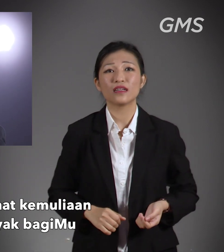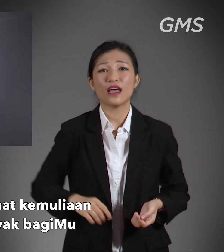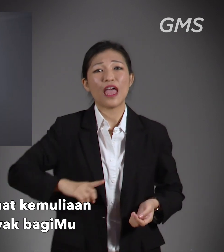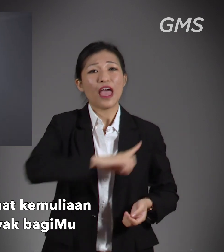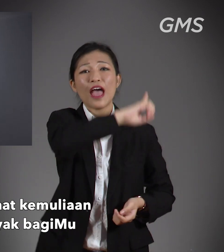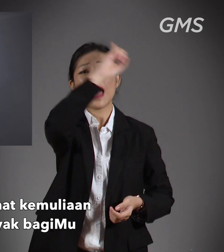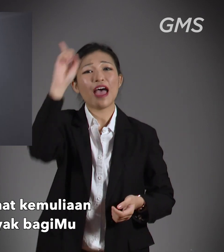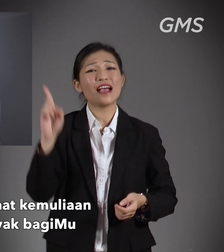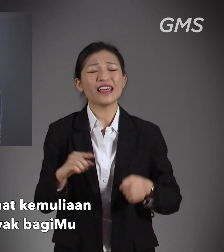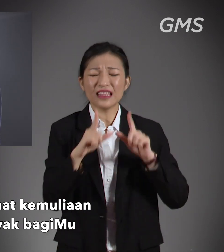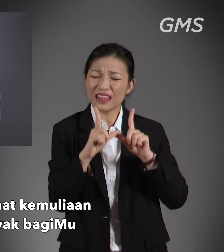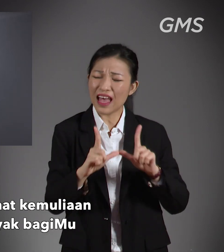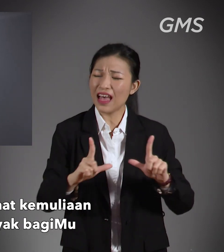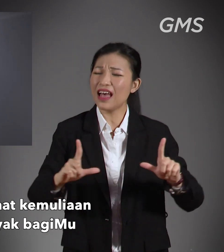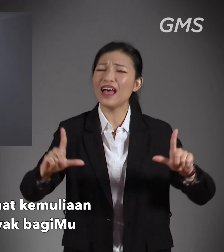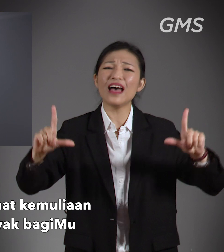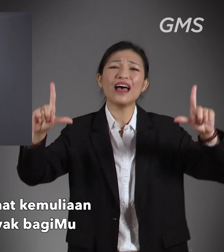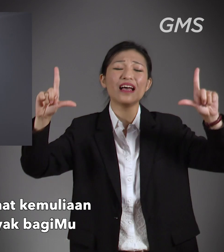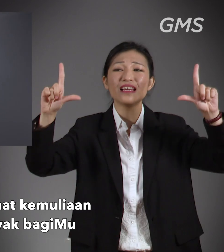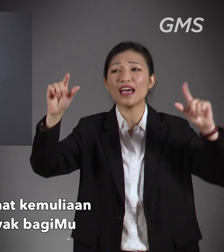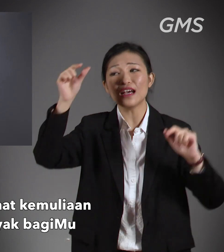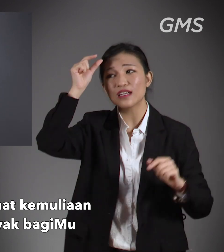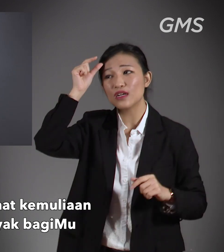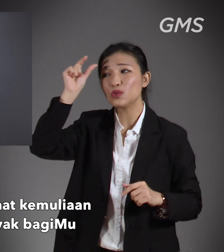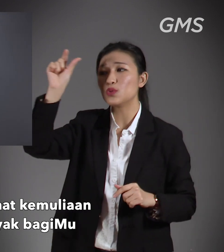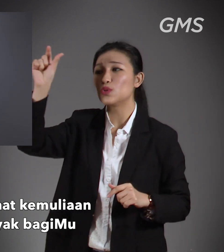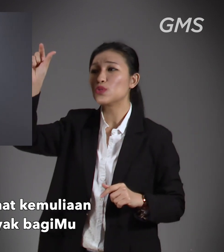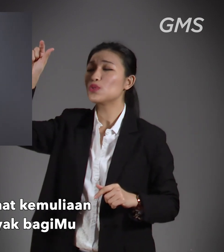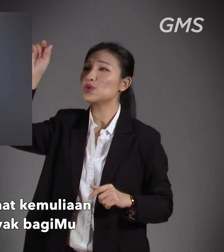kemuliaan hanya layak